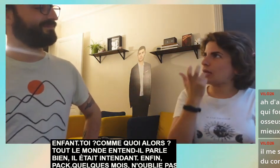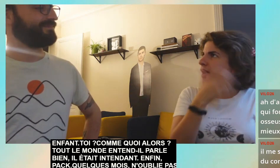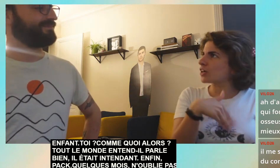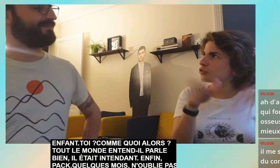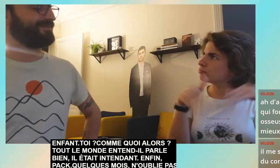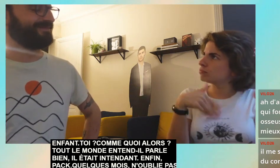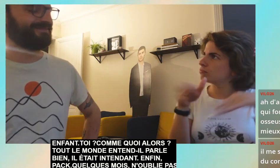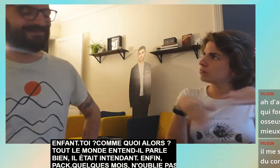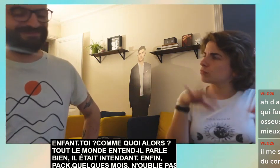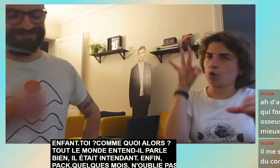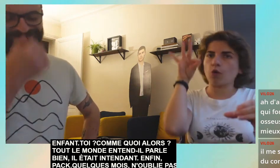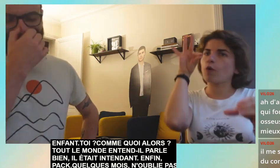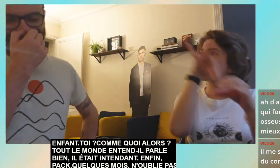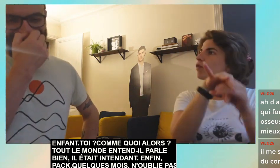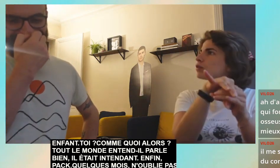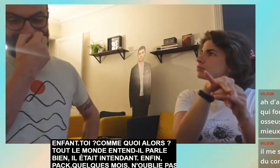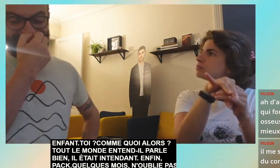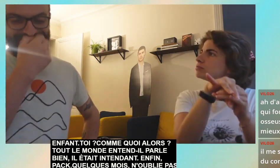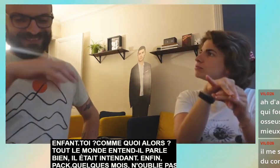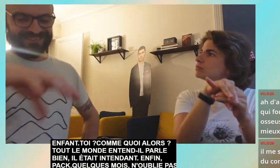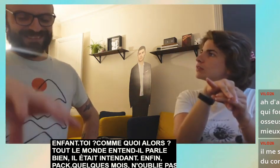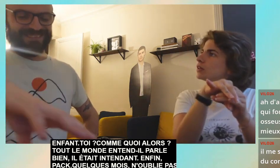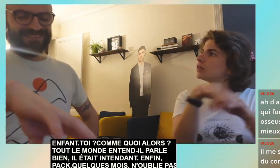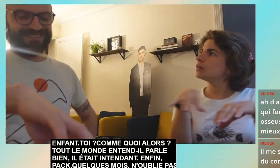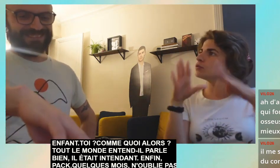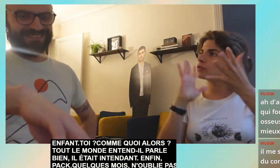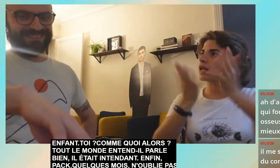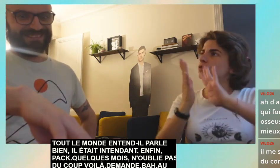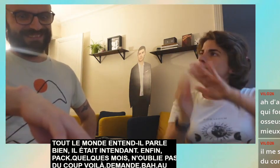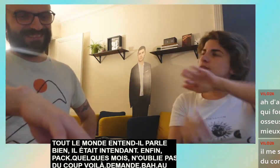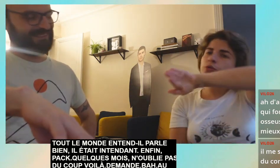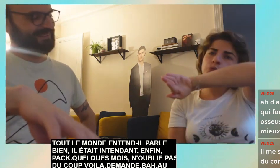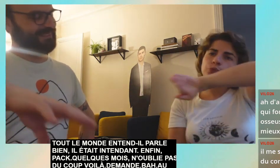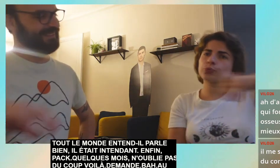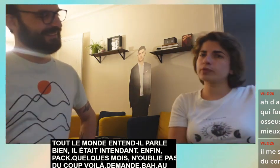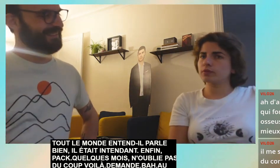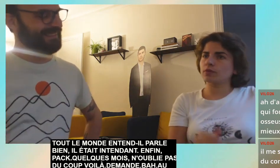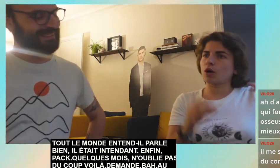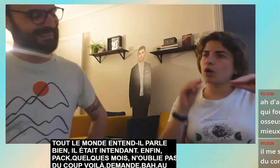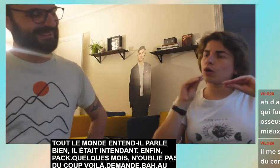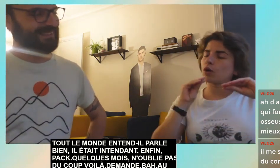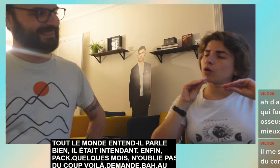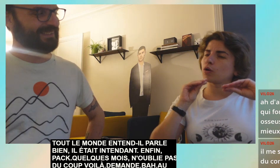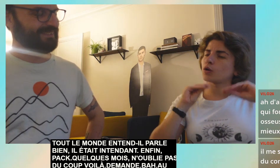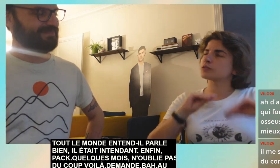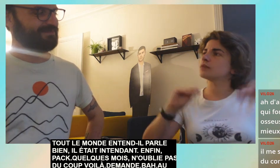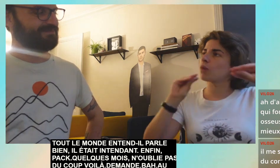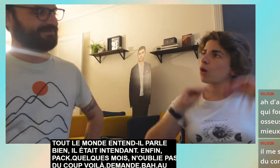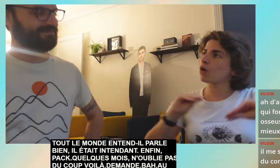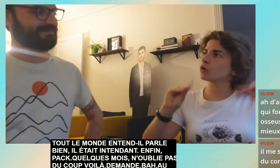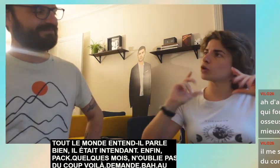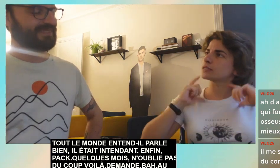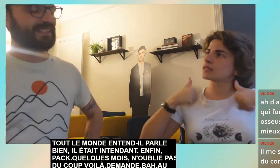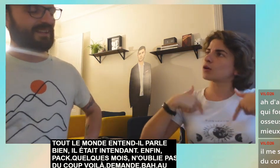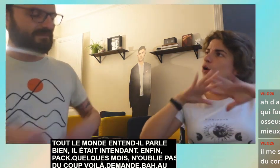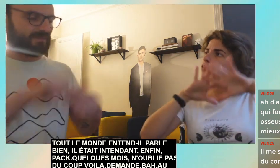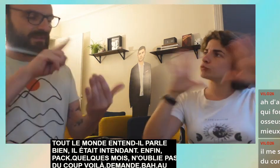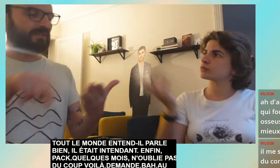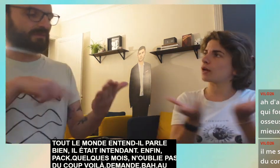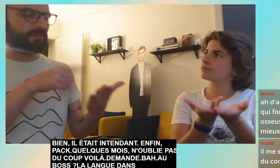marche. Au boss. Donc, dans l'enseignement, dans l'enseignement, dans les écoles. On annule, du